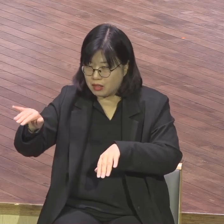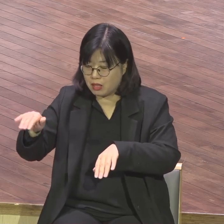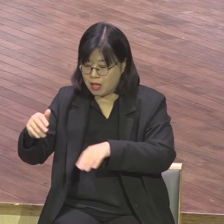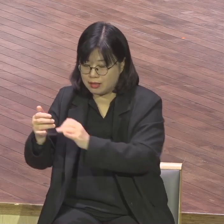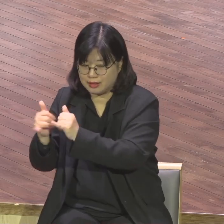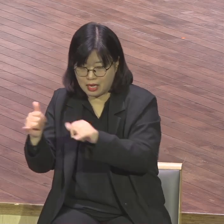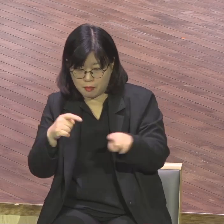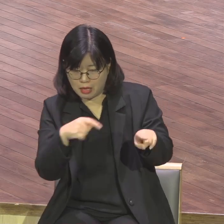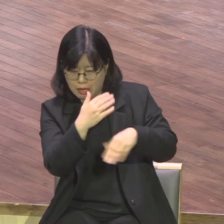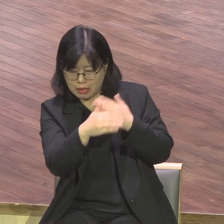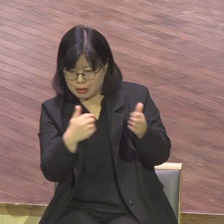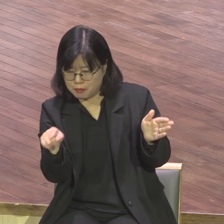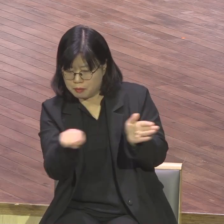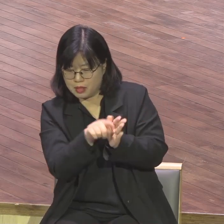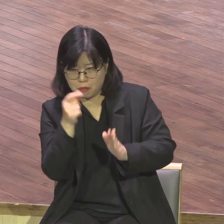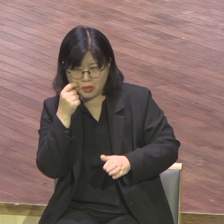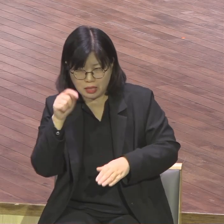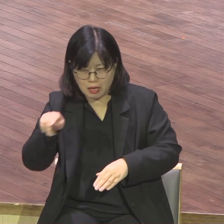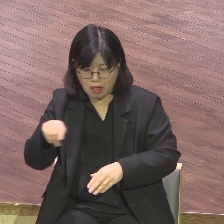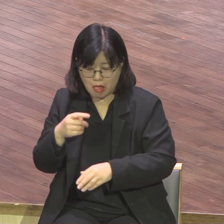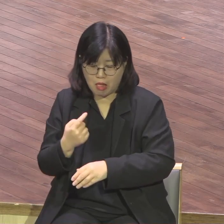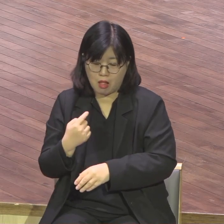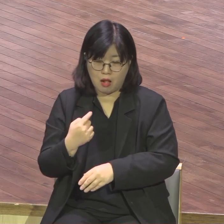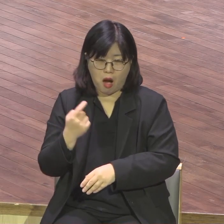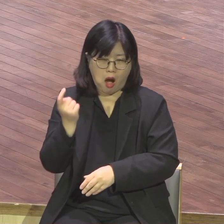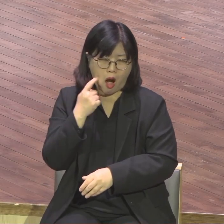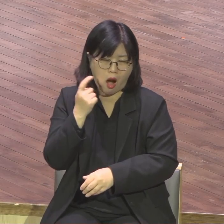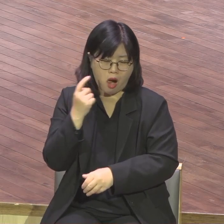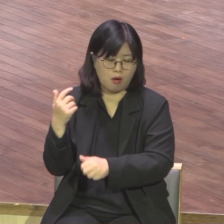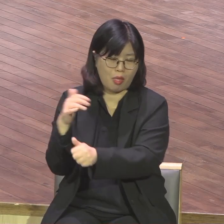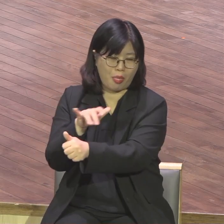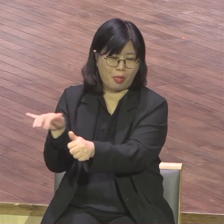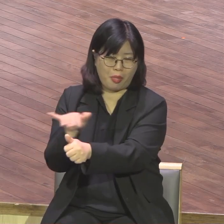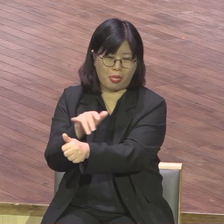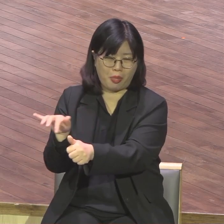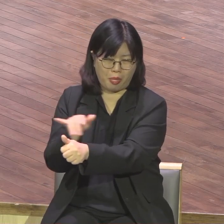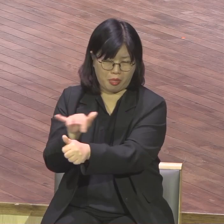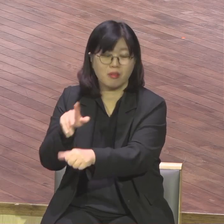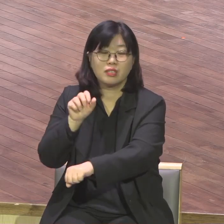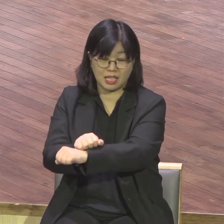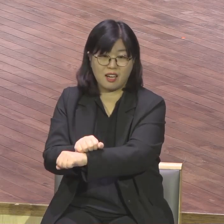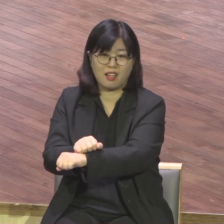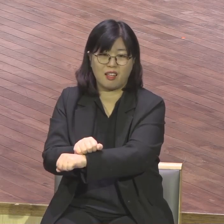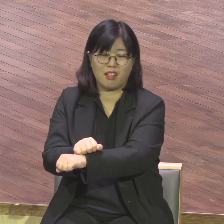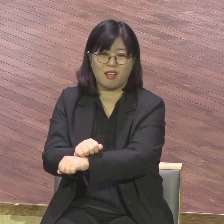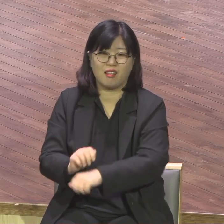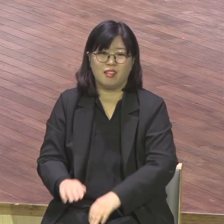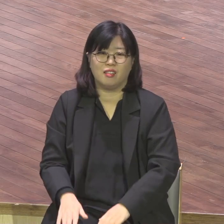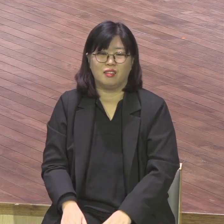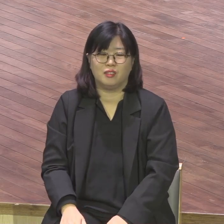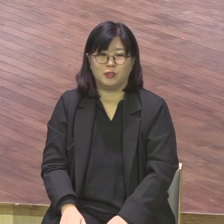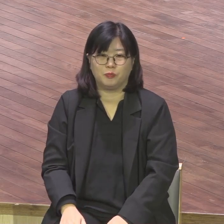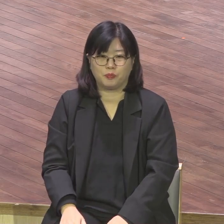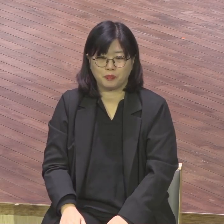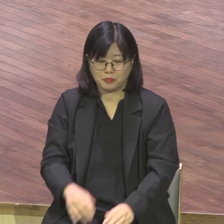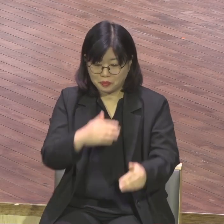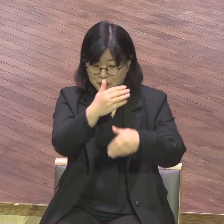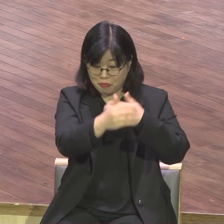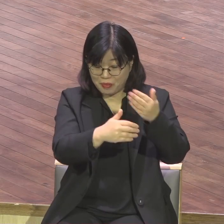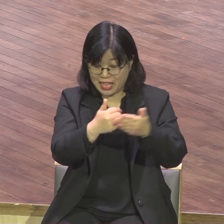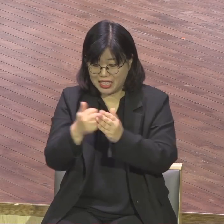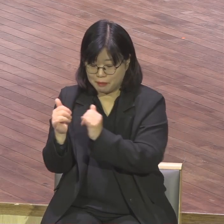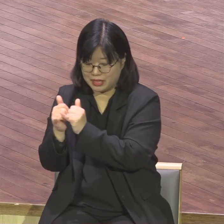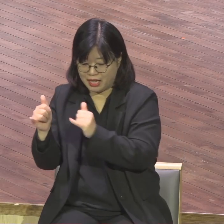신뢰 못하도록 계속 이간을 시키면, 이 마귀 주사위 뭐냐면요, 하나님과 나 사이에 이간 시키는 사이,